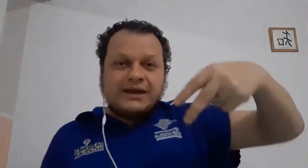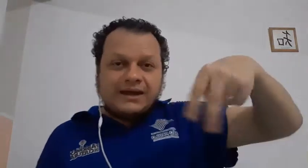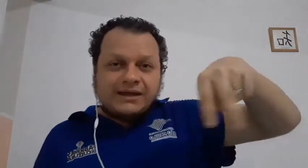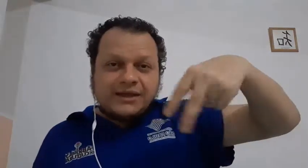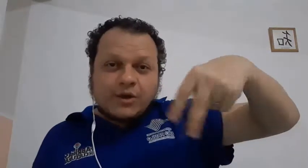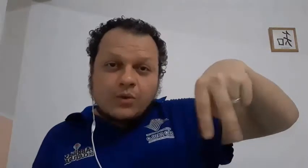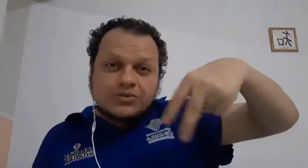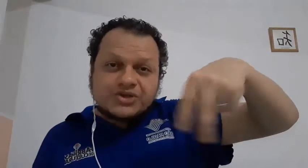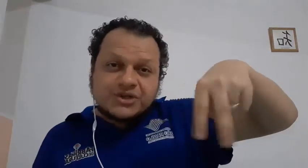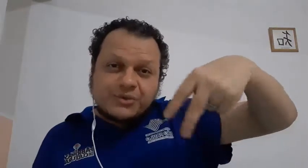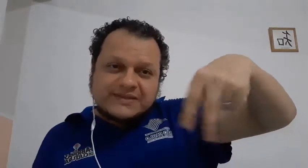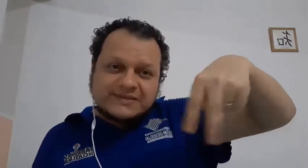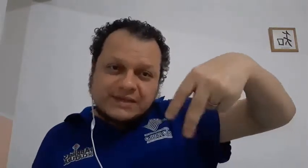N com tio em cima.